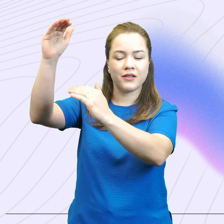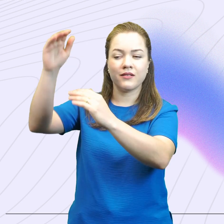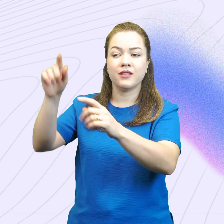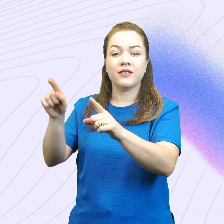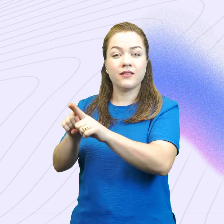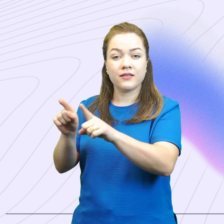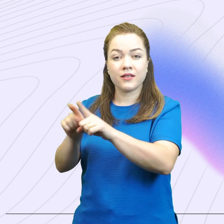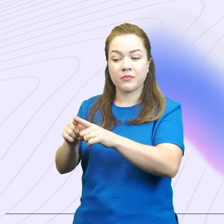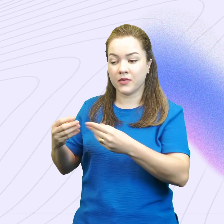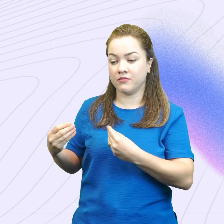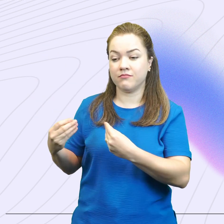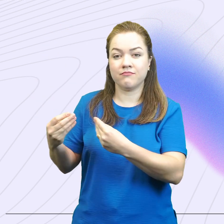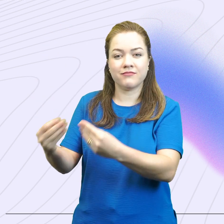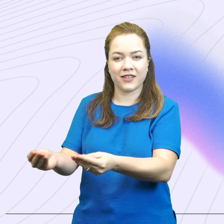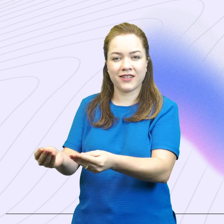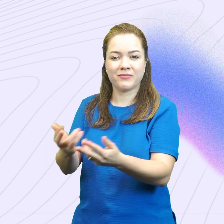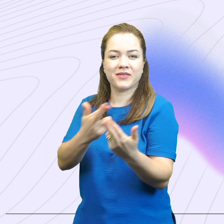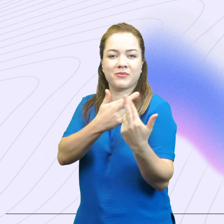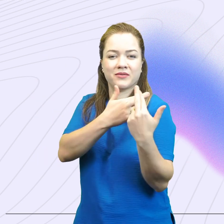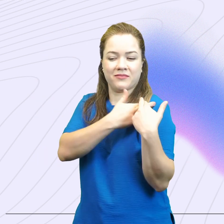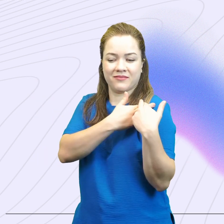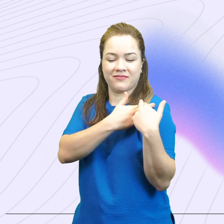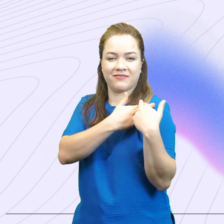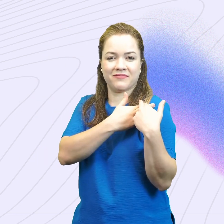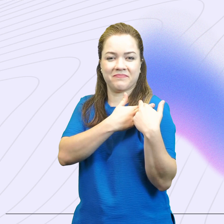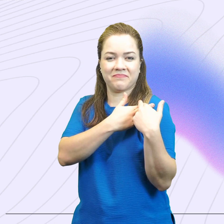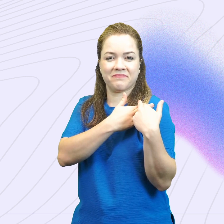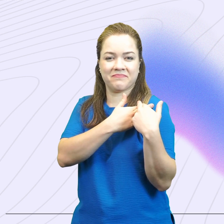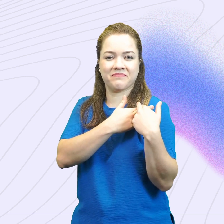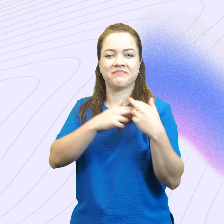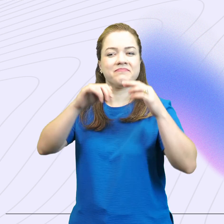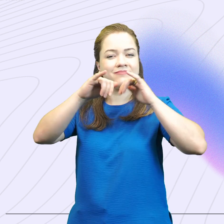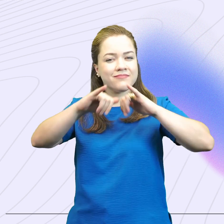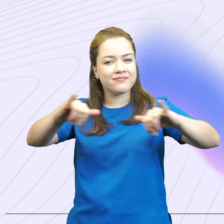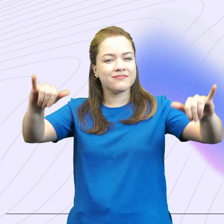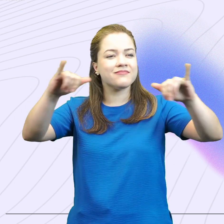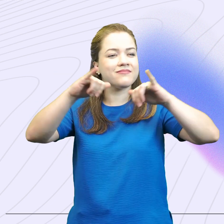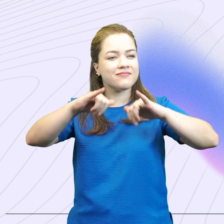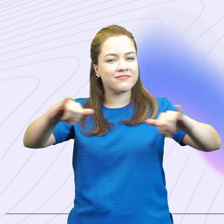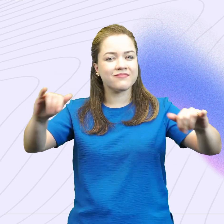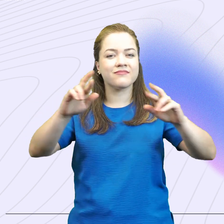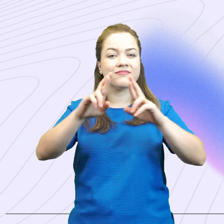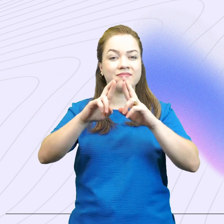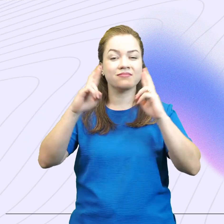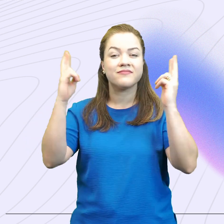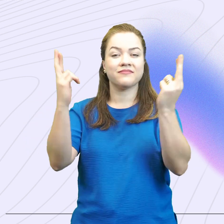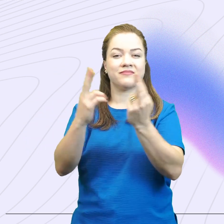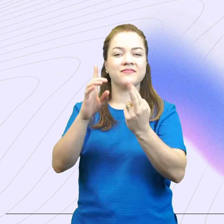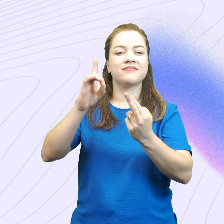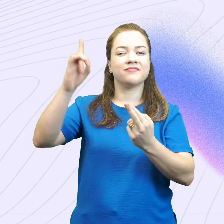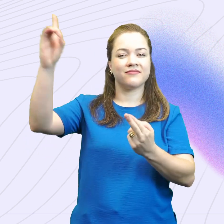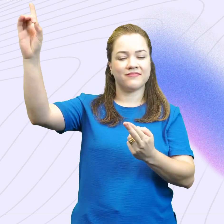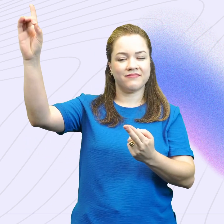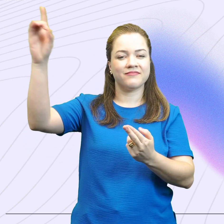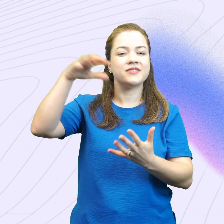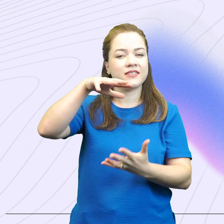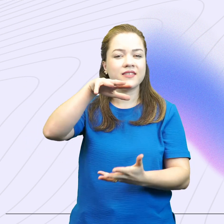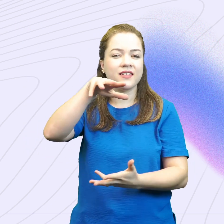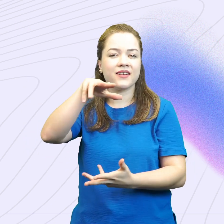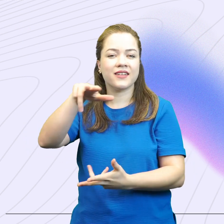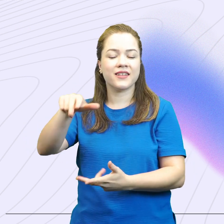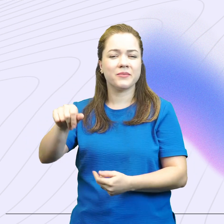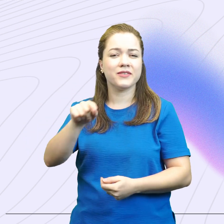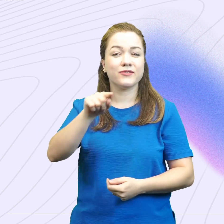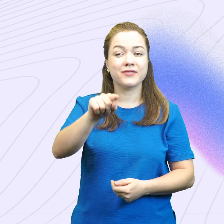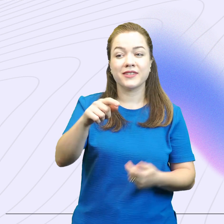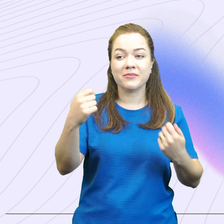uma missão maravilhosa, que é de propagar a respeito do reino de Deus sobre a terra. Isso tem que trazer uma empolgação